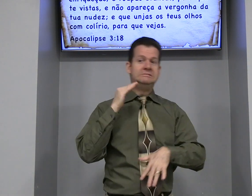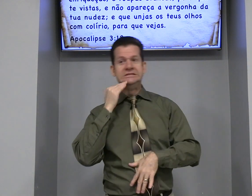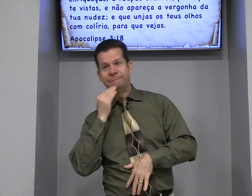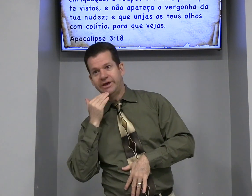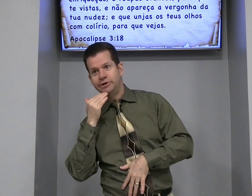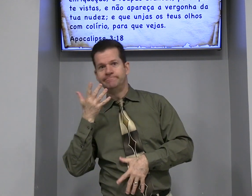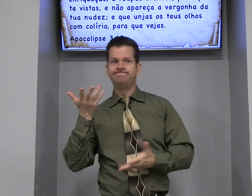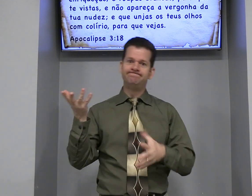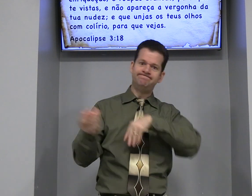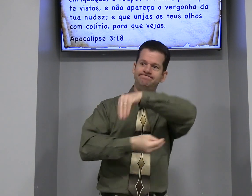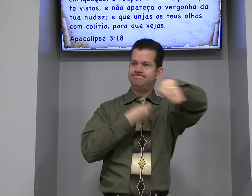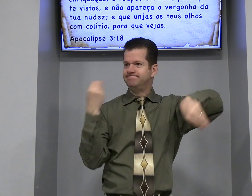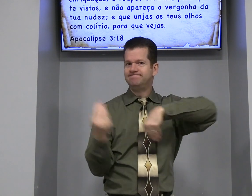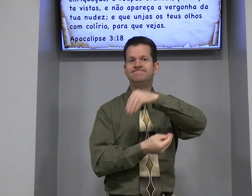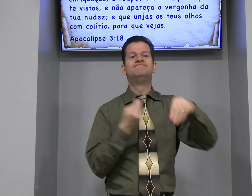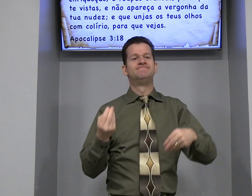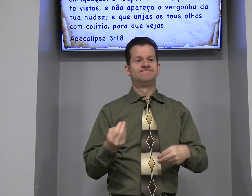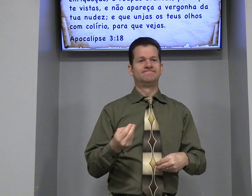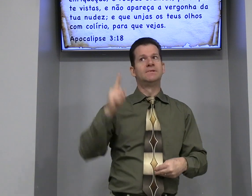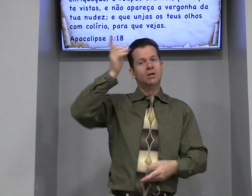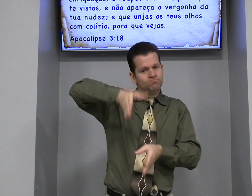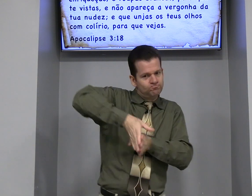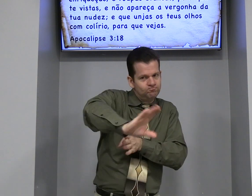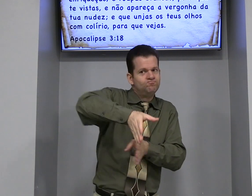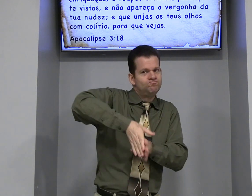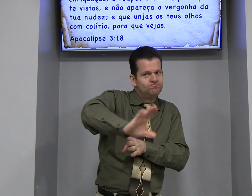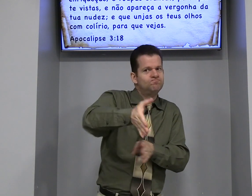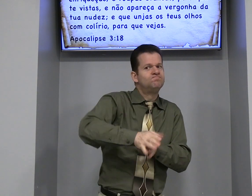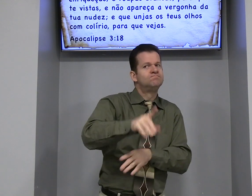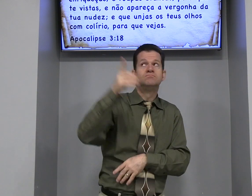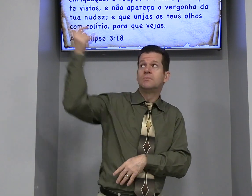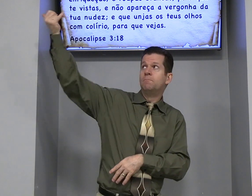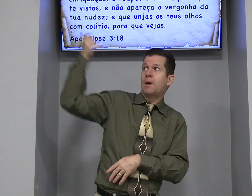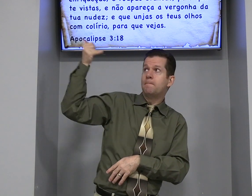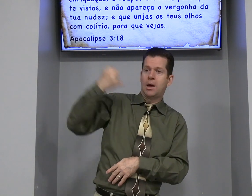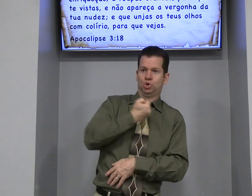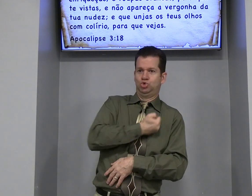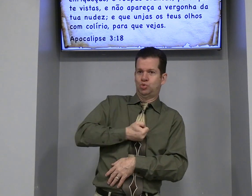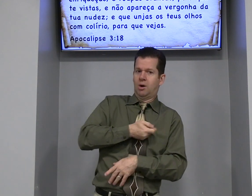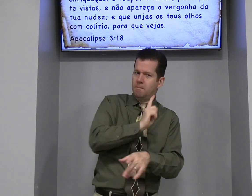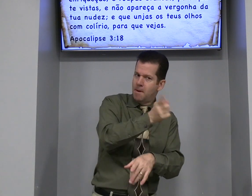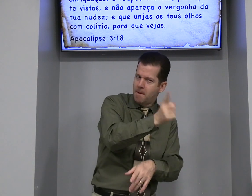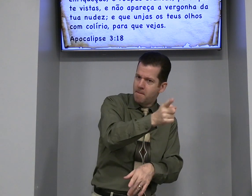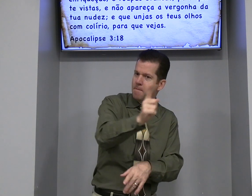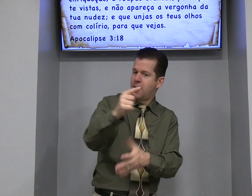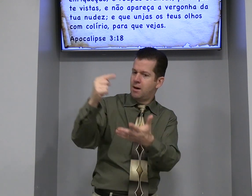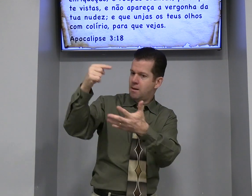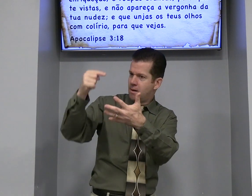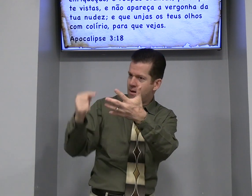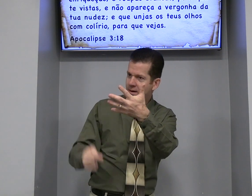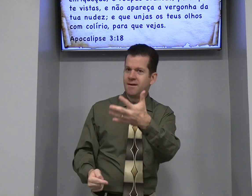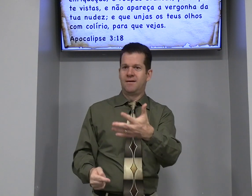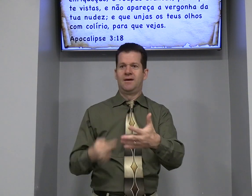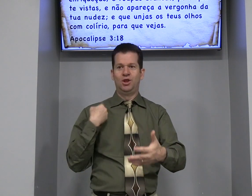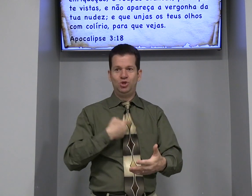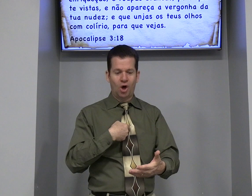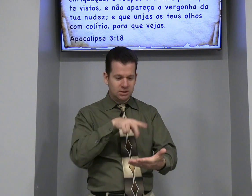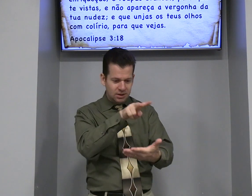eram boas, ou também com defeito, e João estava corrigindo, falando dessas